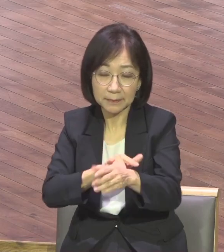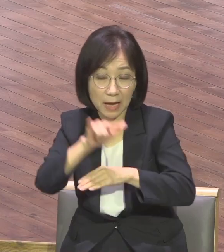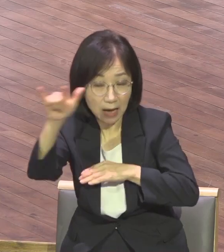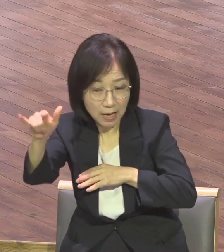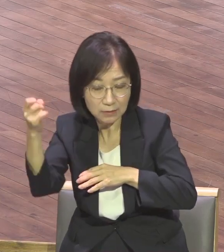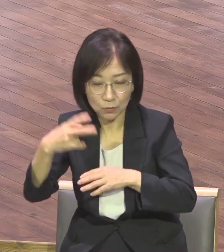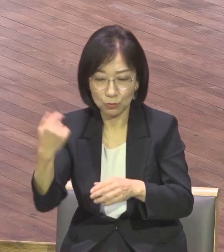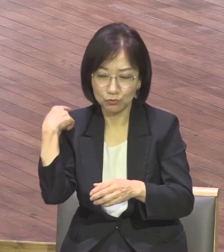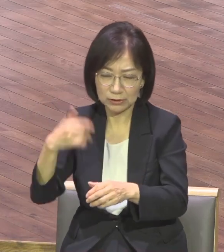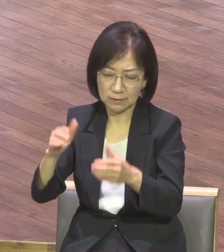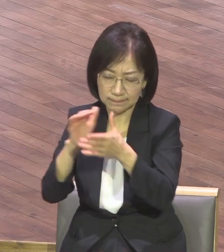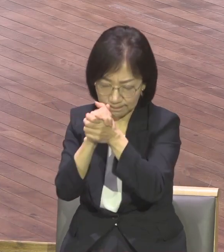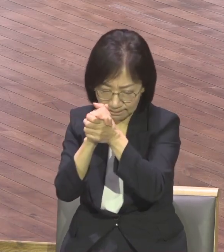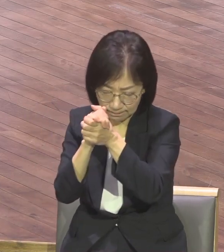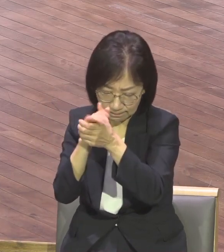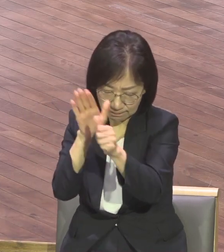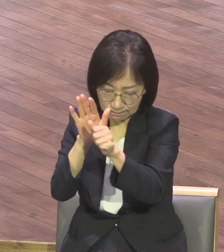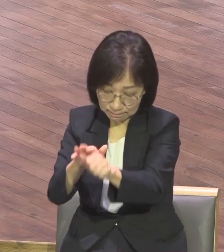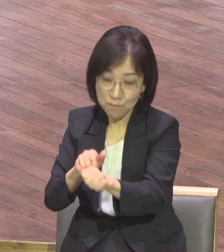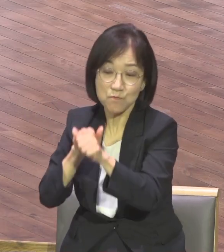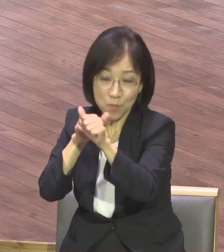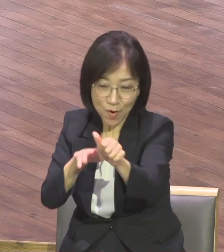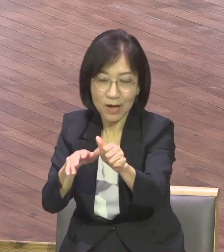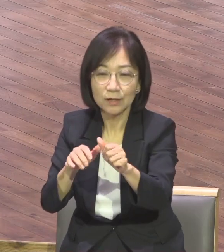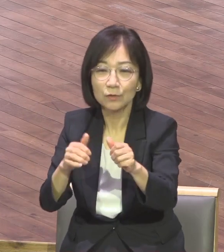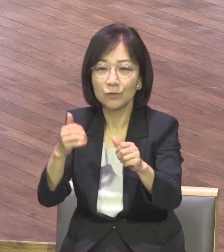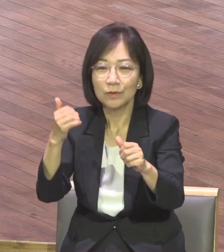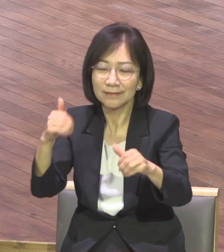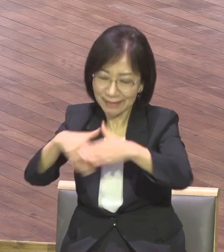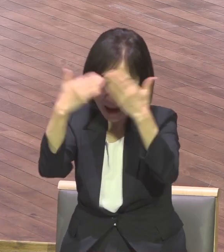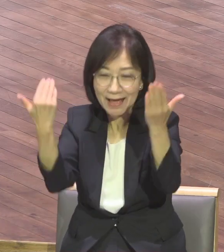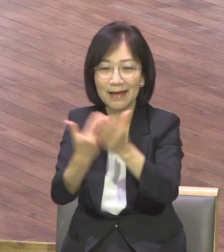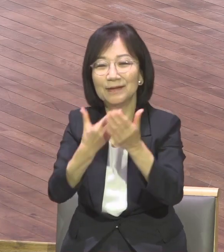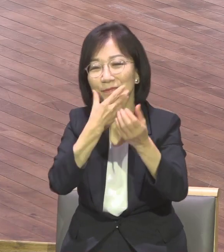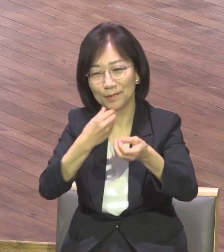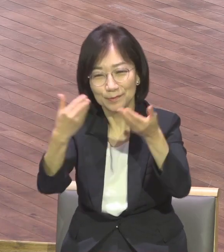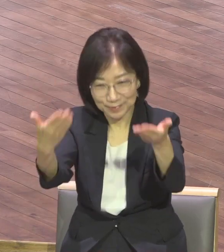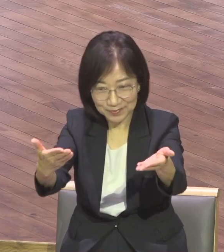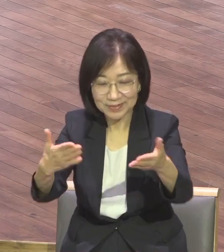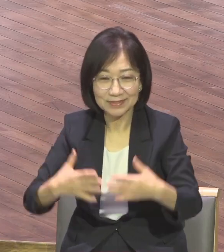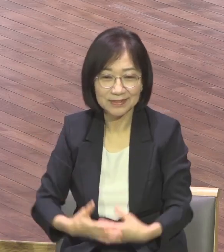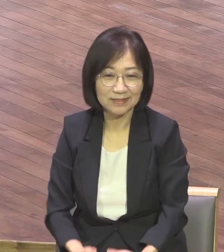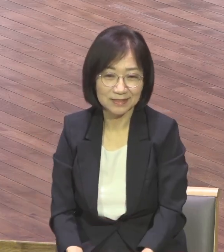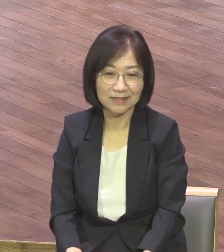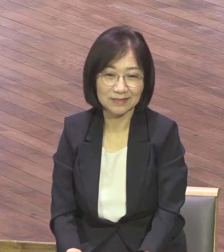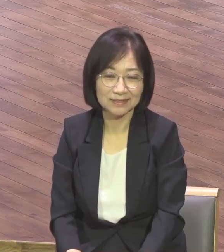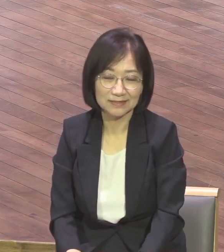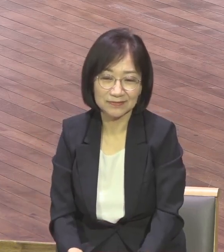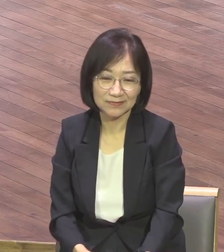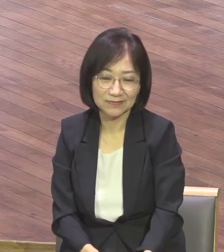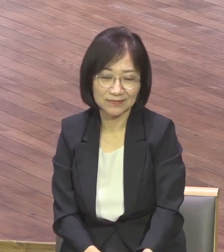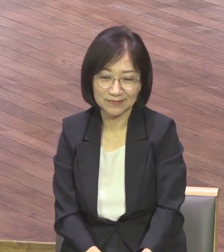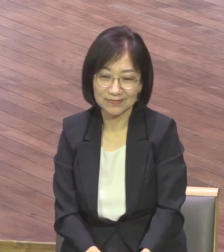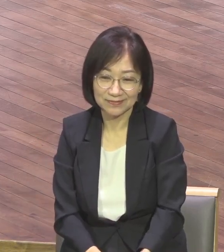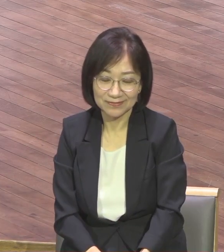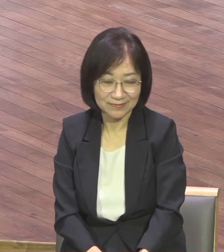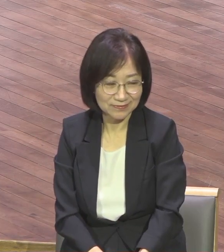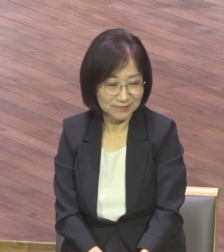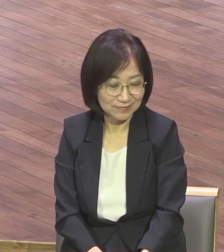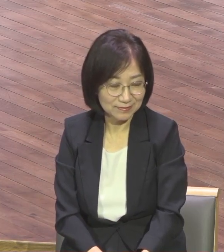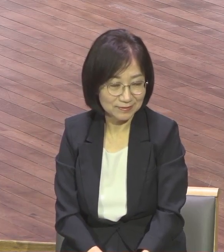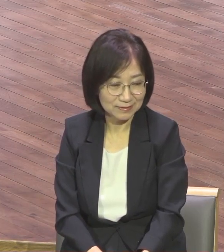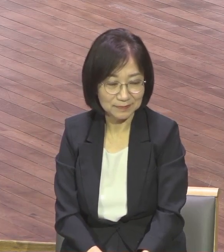하나님이 축복하신다. 하나님 관심 그거밖에 없으니까요. 기도를 해도 솔로몬같이 해야 돼요. 솔로몬이